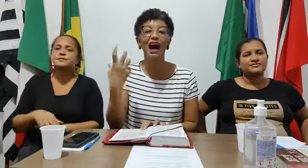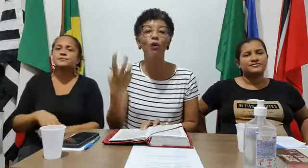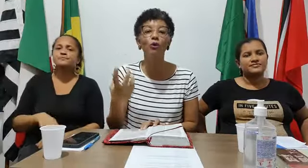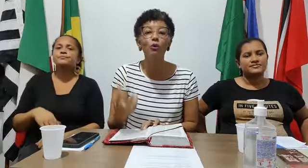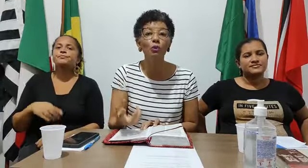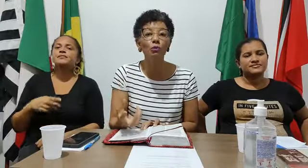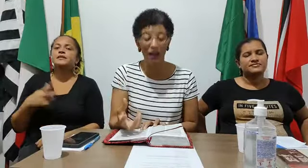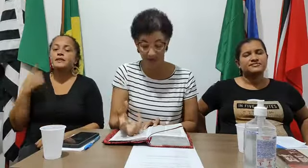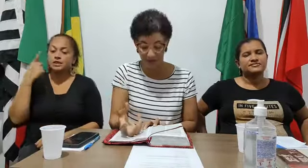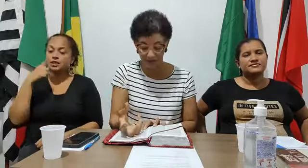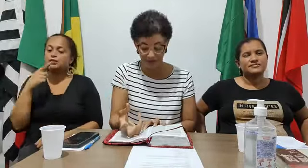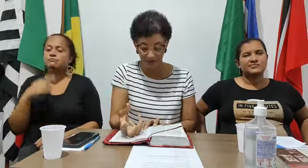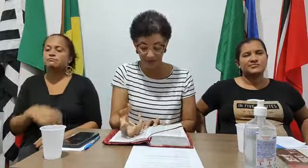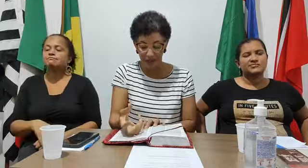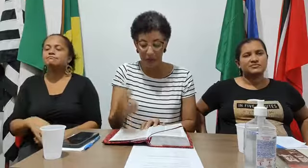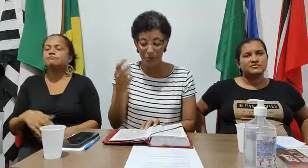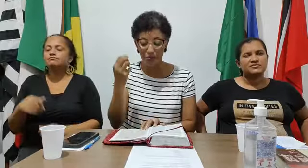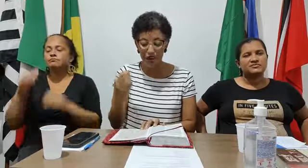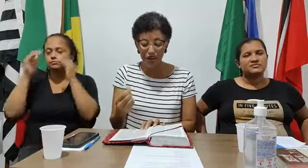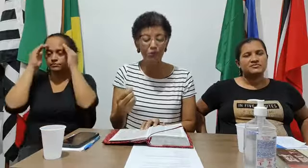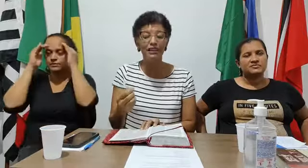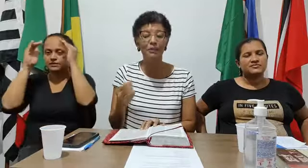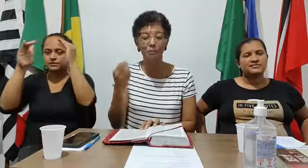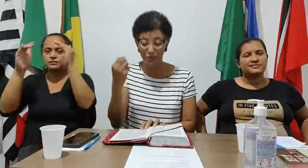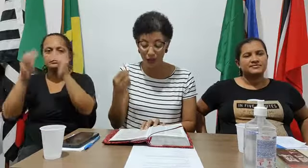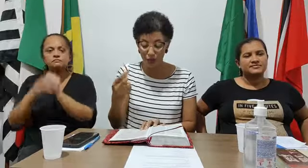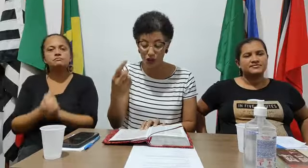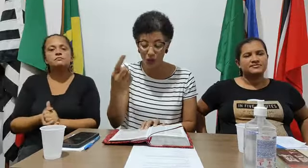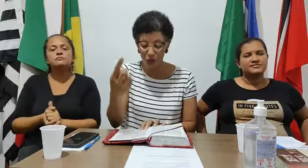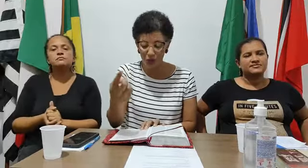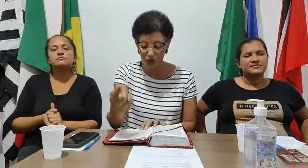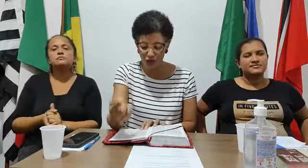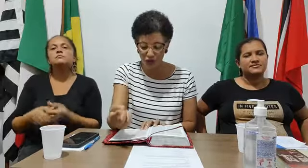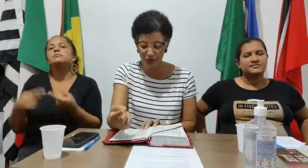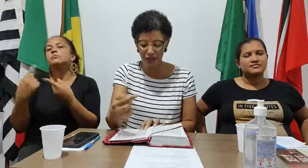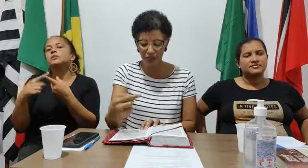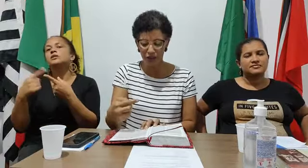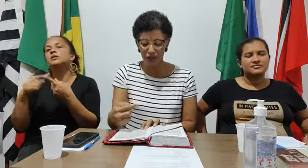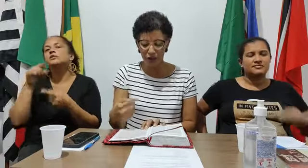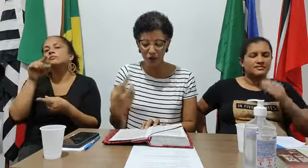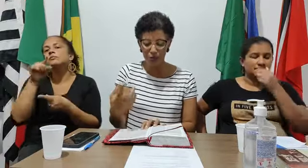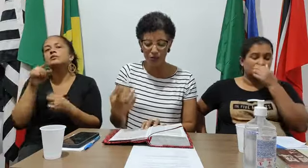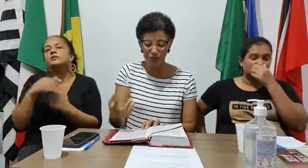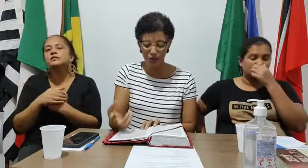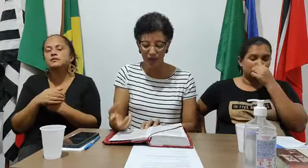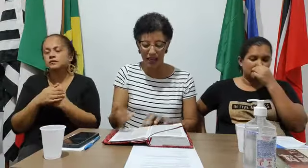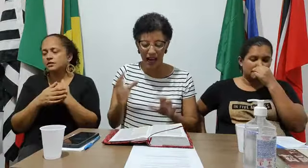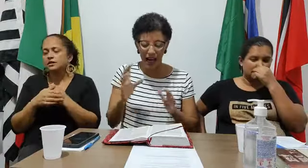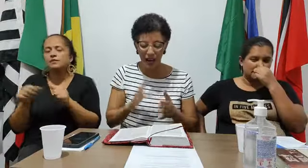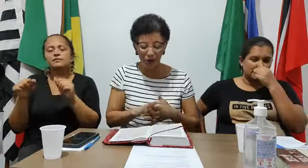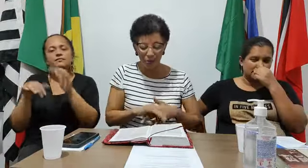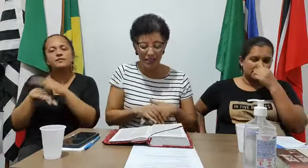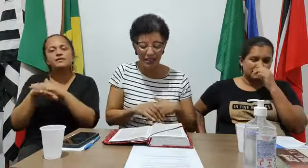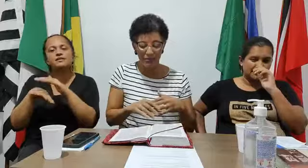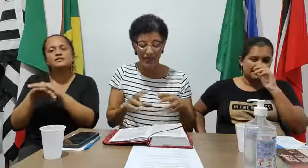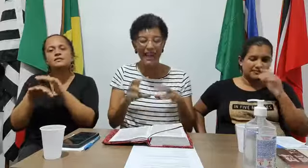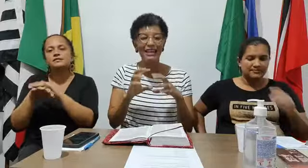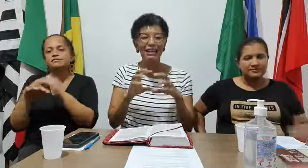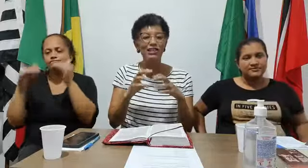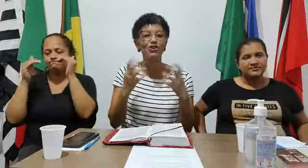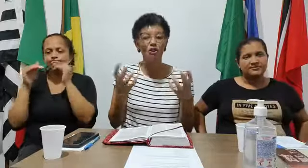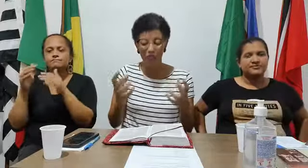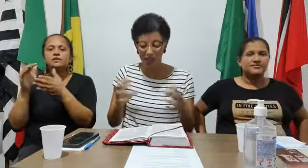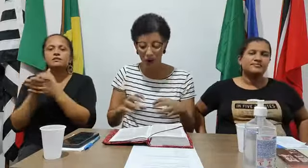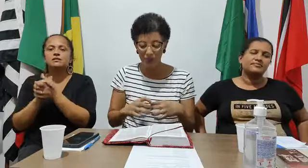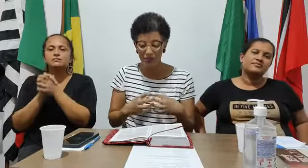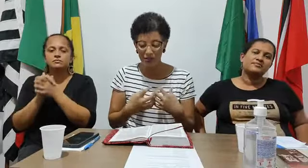palavra alguma. Por meio do quê? Por meio do seu procedimento como esposa, ao observar, e aí